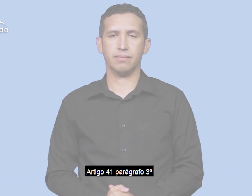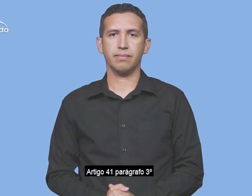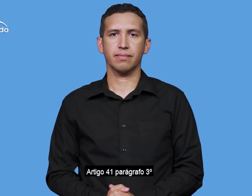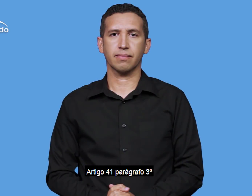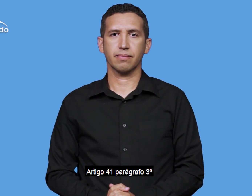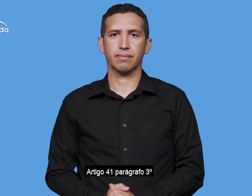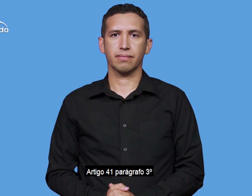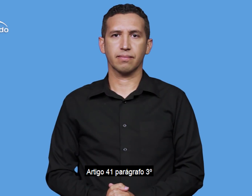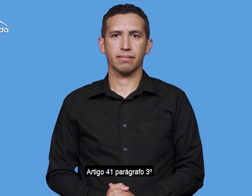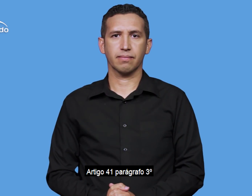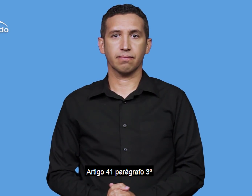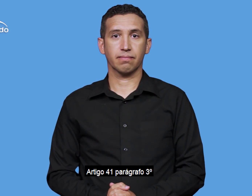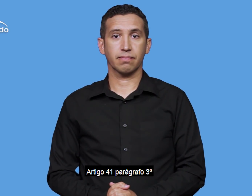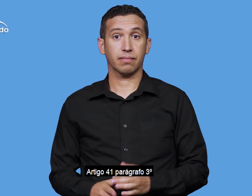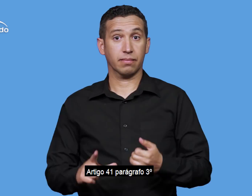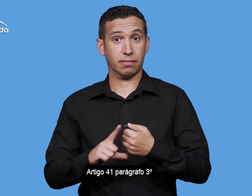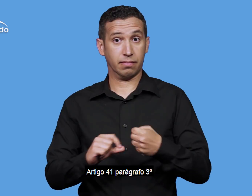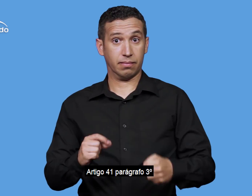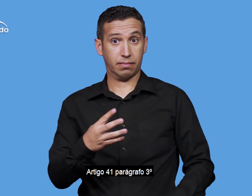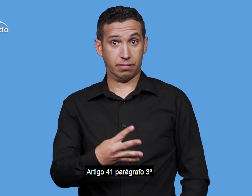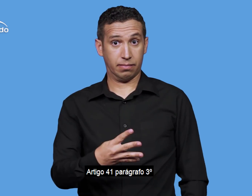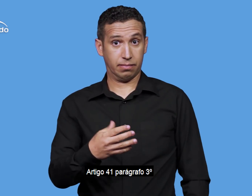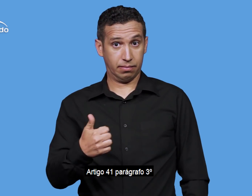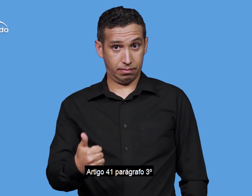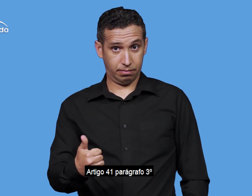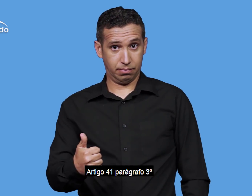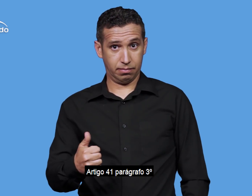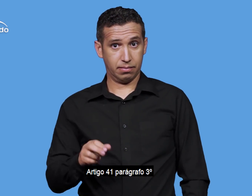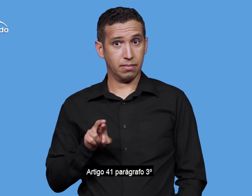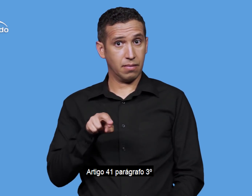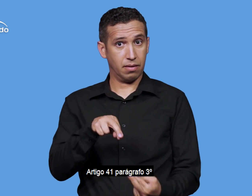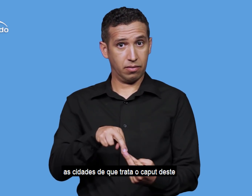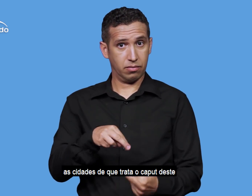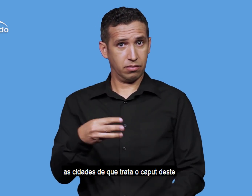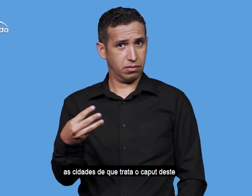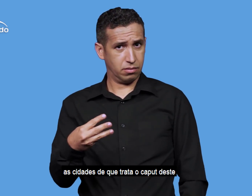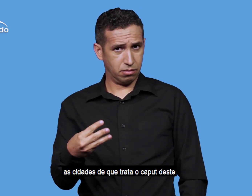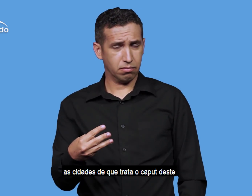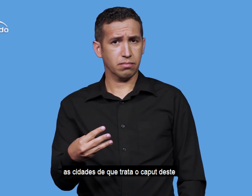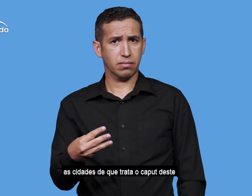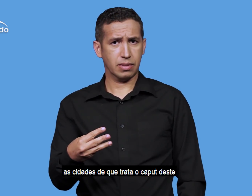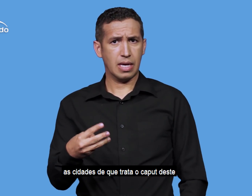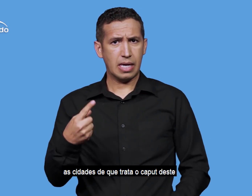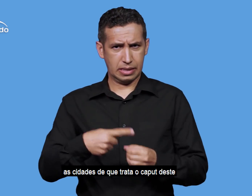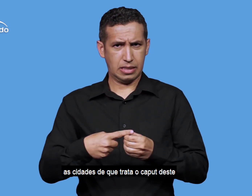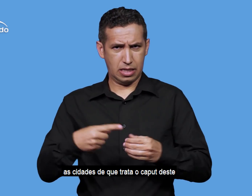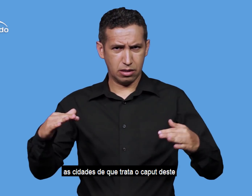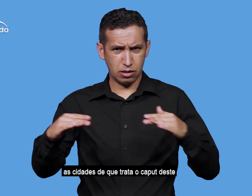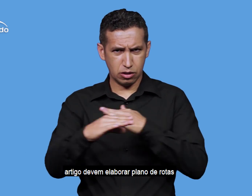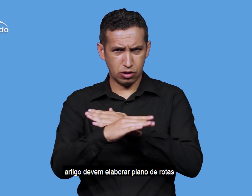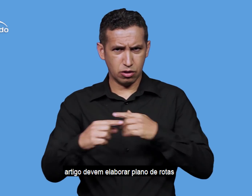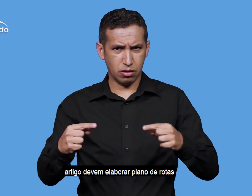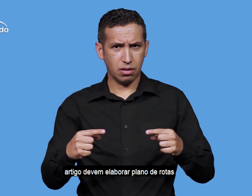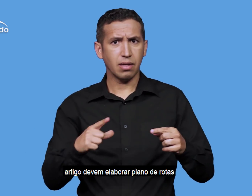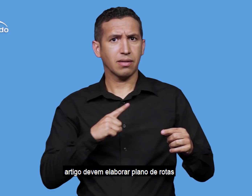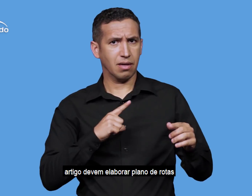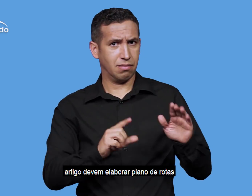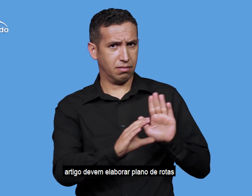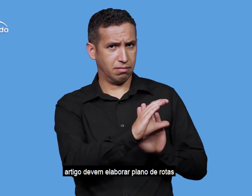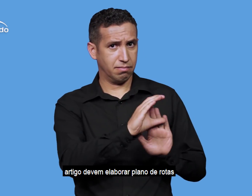o artigo 41 parágrafo 3º as cidades de que trata o caput deste artigo devem